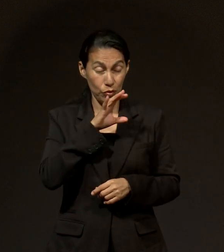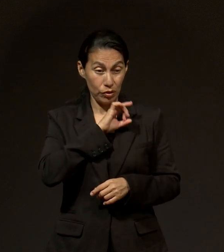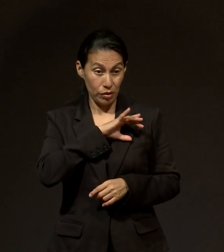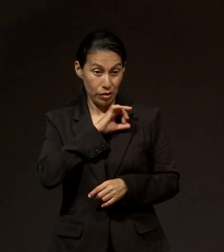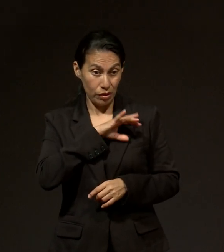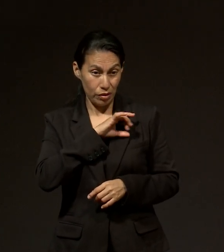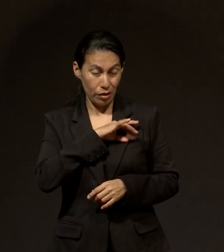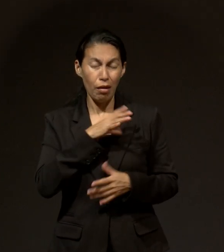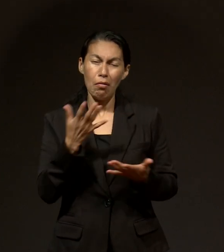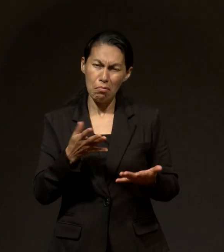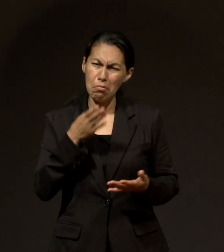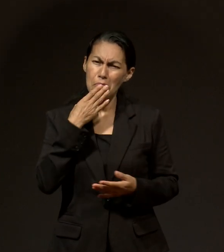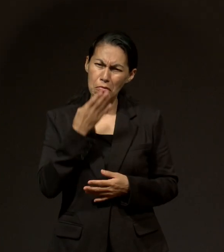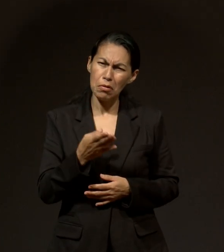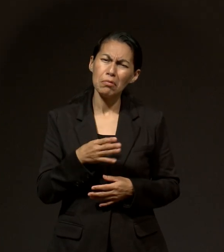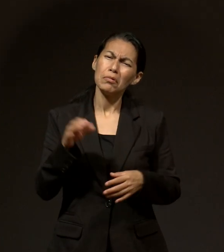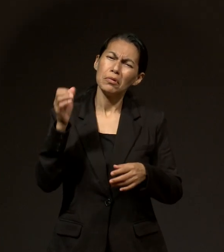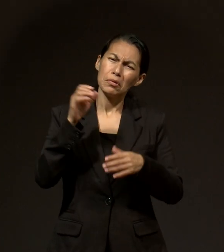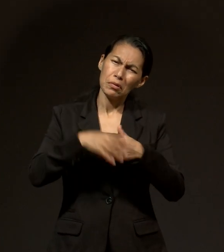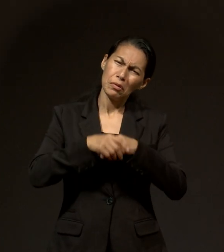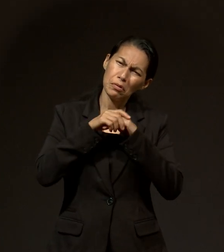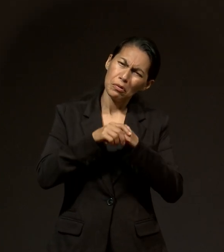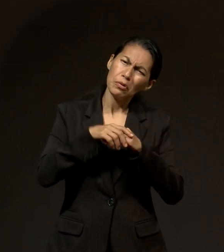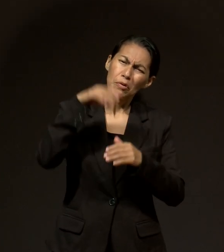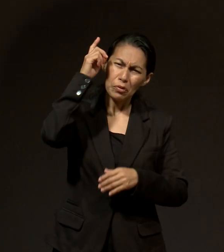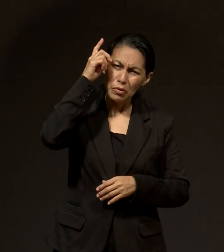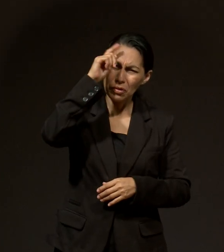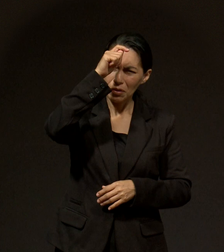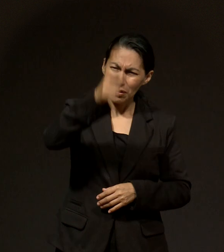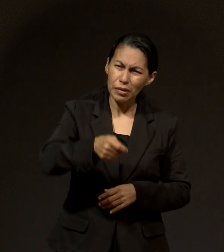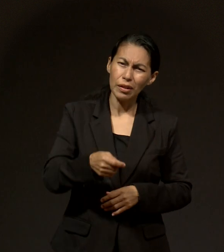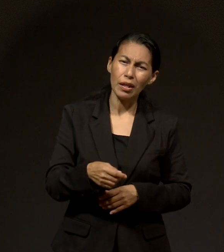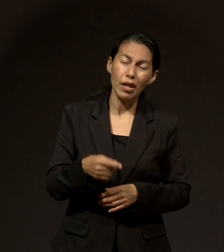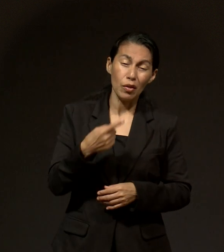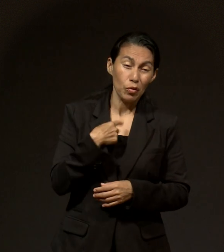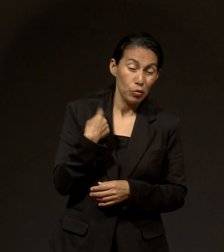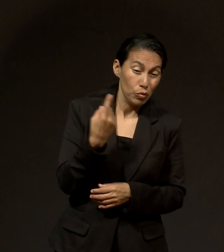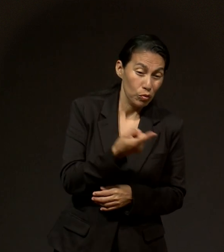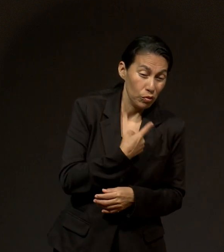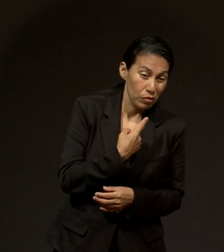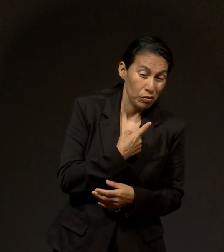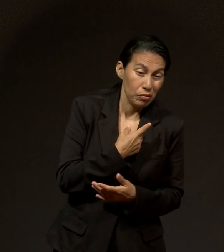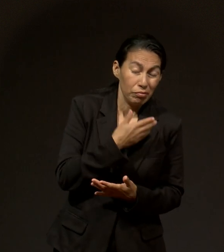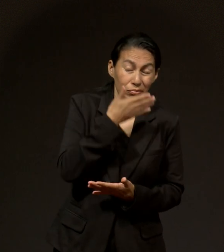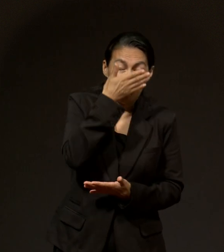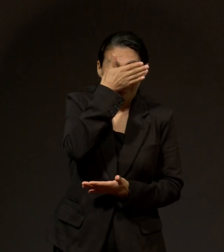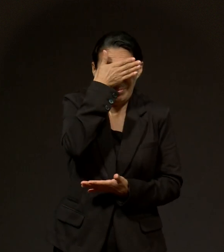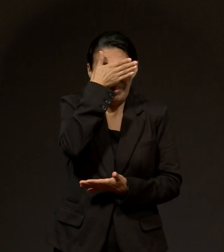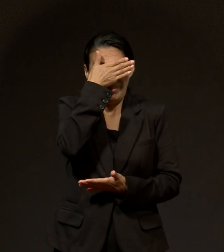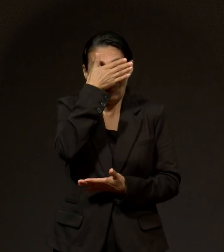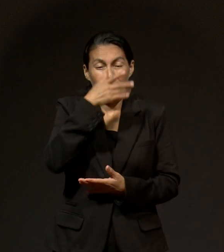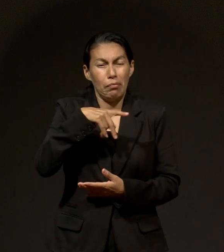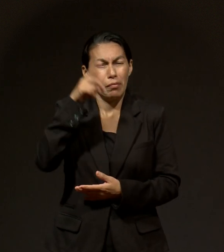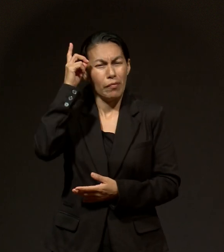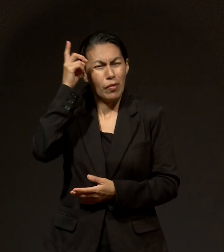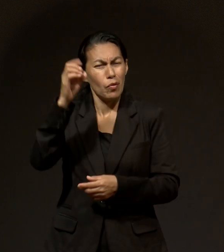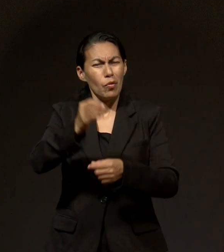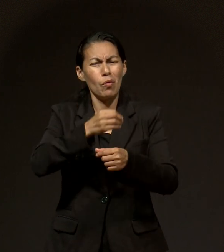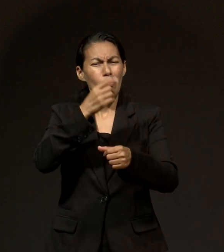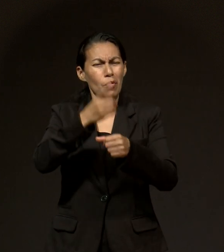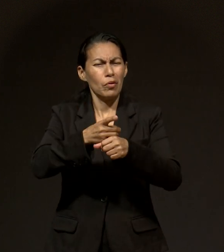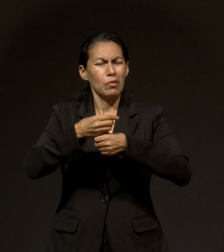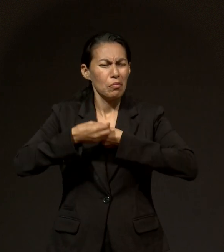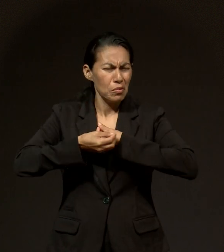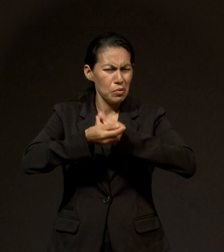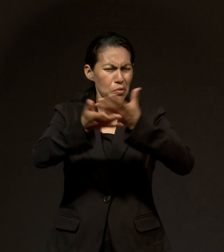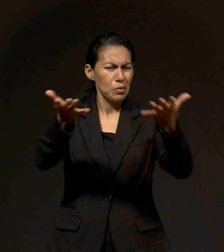que sí José Dios abre oportunidades Donde nosotros no vemos Ninguna